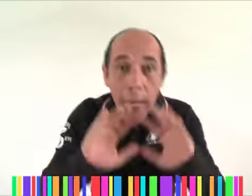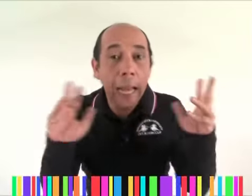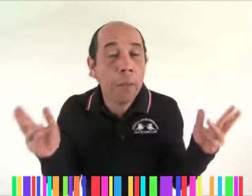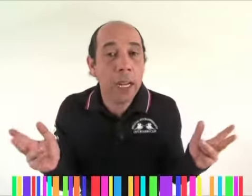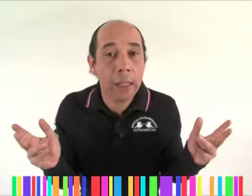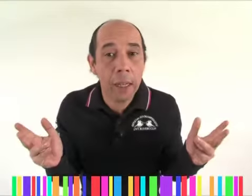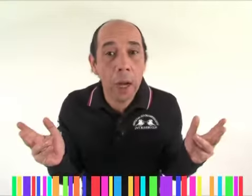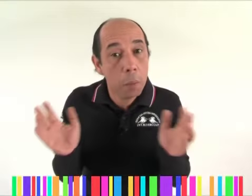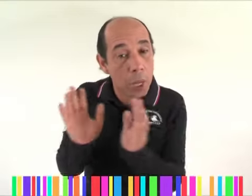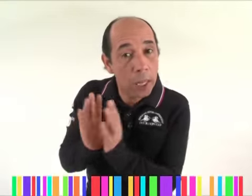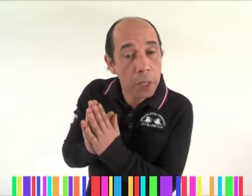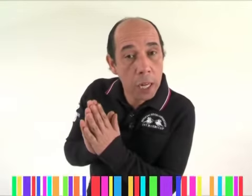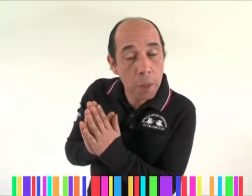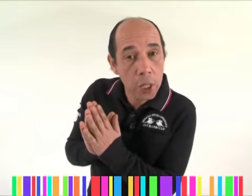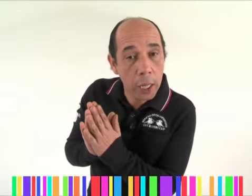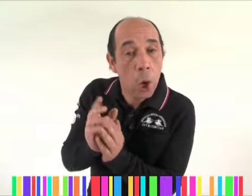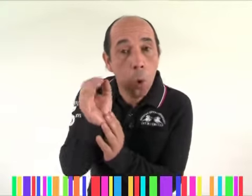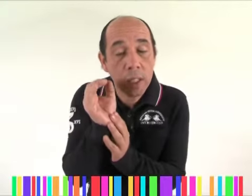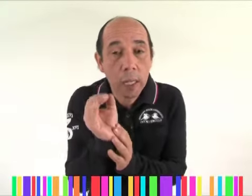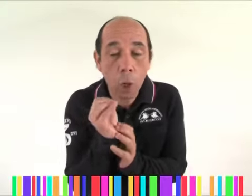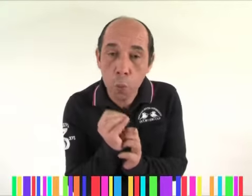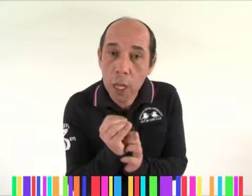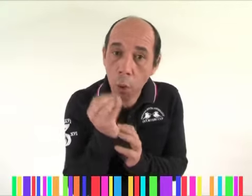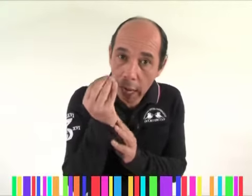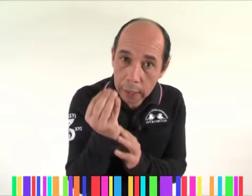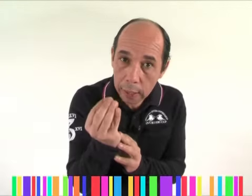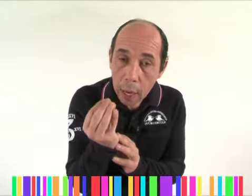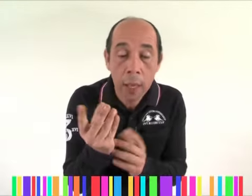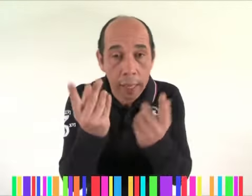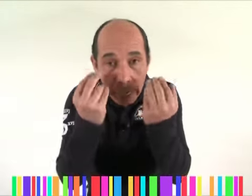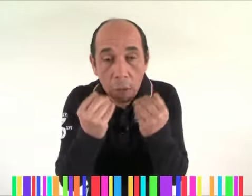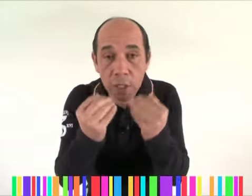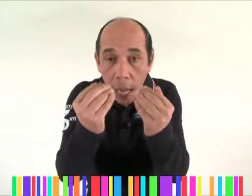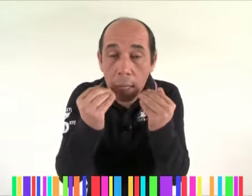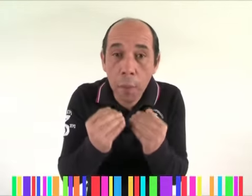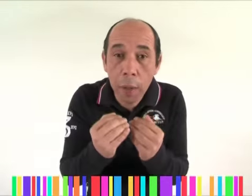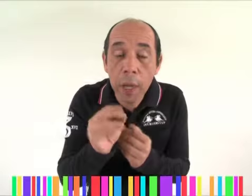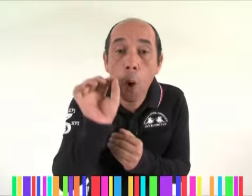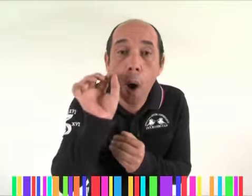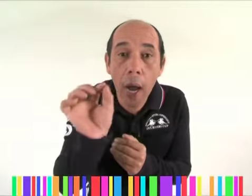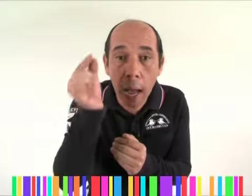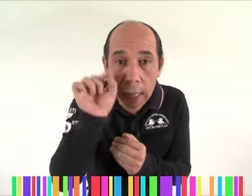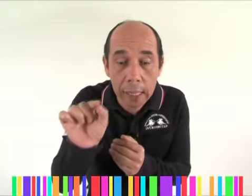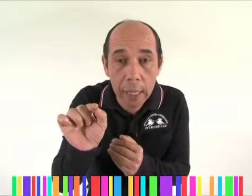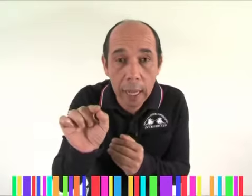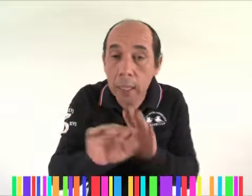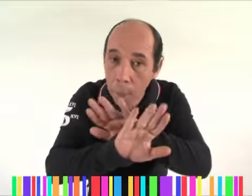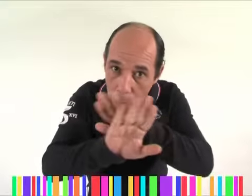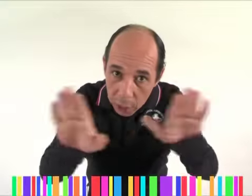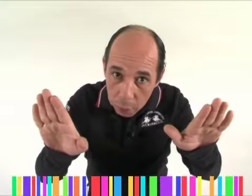العالم ديال العطريه مش حالي ما تكلمناش عليه واختارينا اليوم نتكلموا على عطريه كاينه في التقاليد المغربيه واخا هاد العطريه هذه ماشي